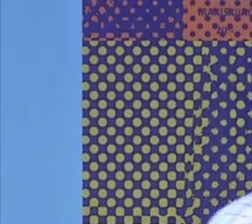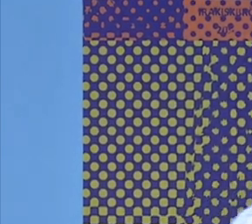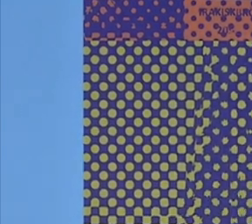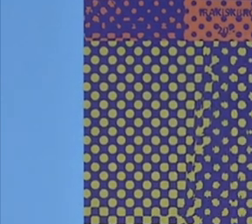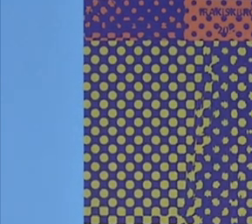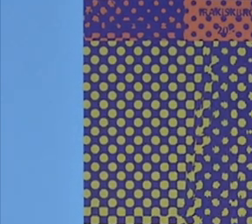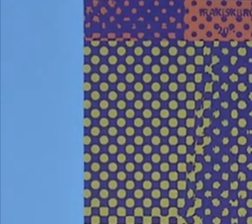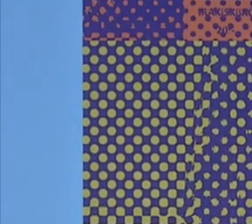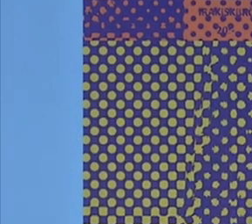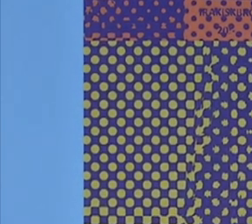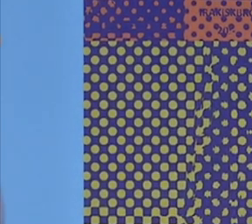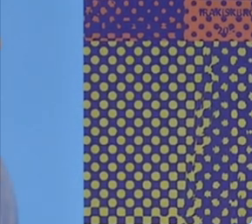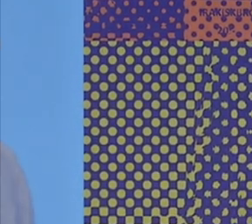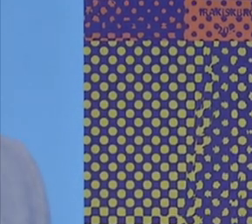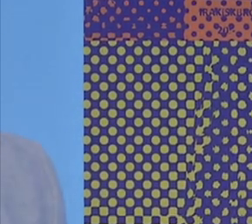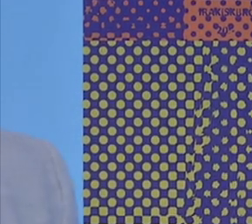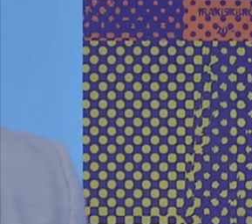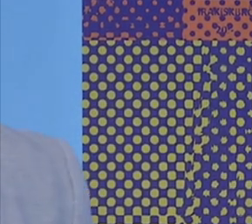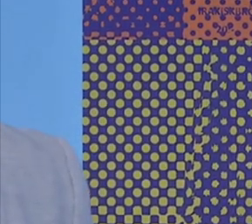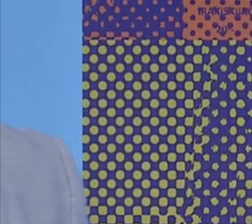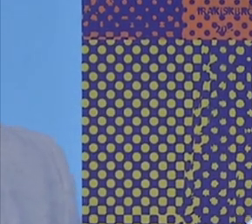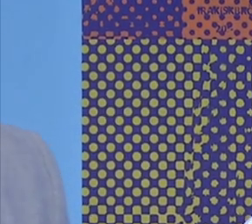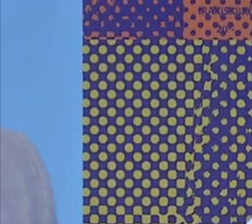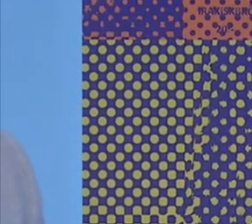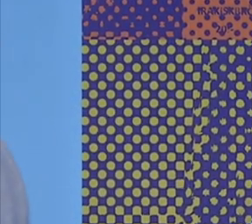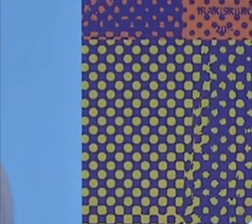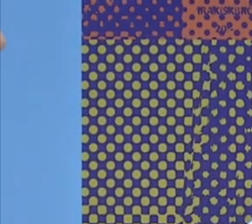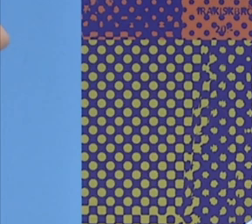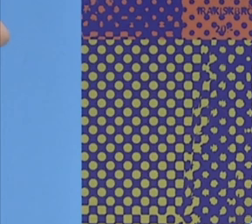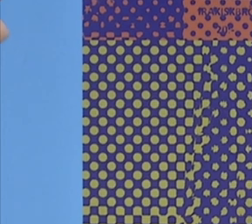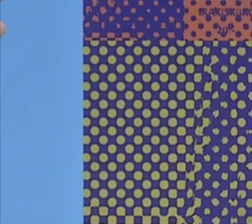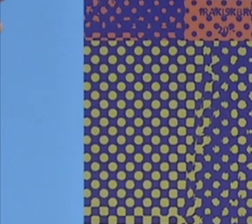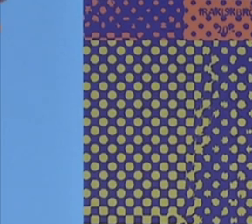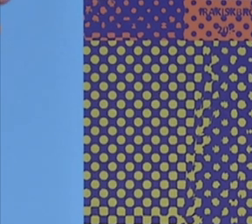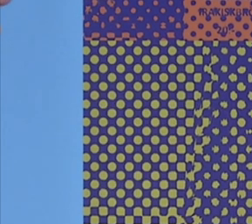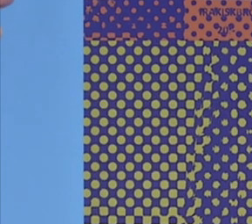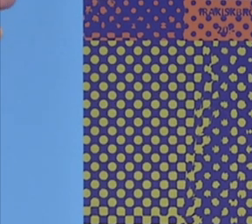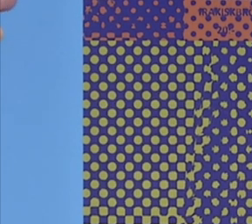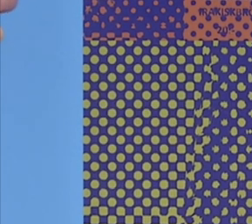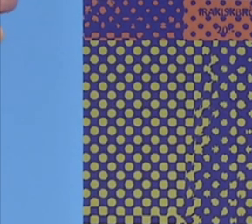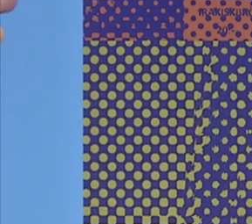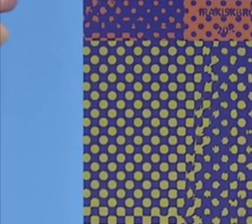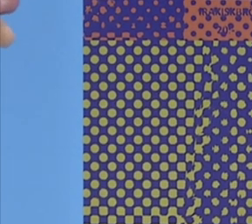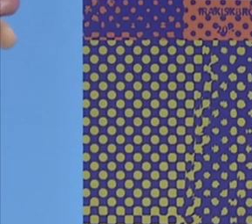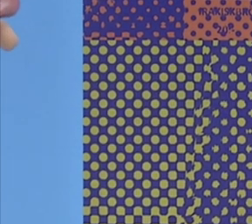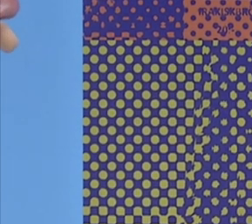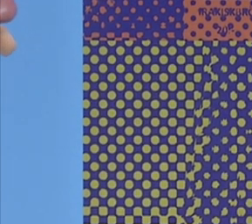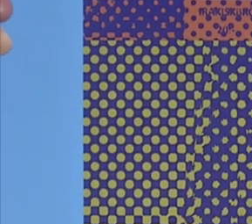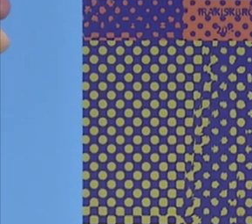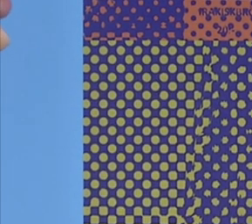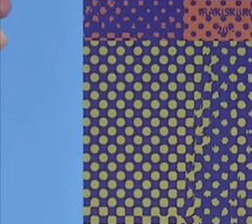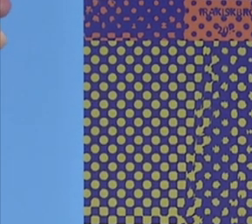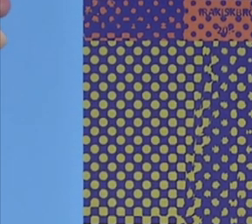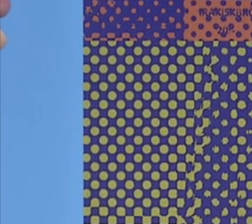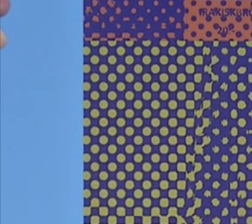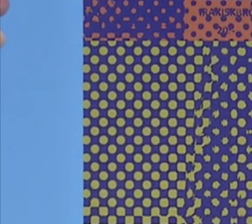som kan bemöta en på ett bra sätt när man kommer till kommunens reception eller växel eller vad det är för någonting. Så att man inte hamnar i det